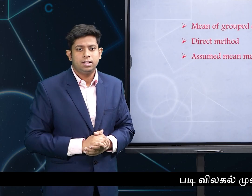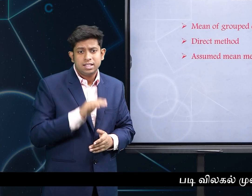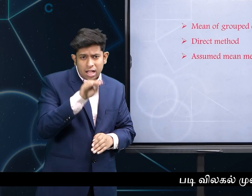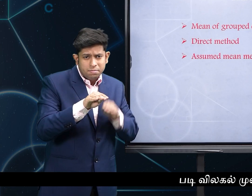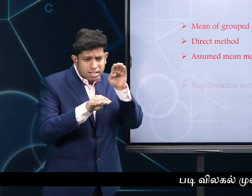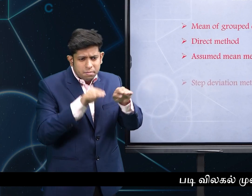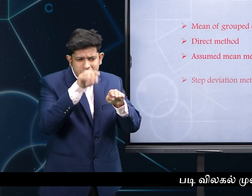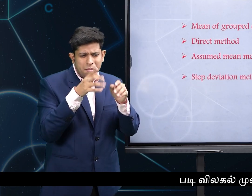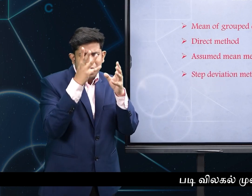படிவிலகல் முறை.